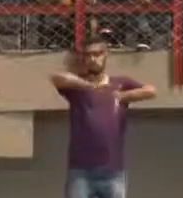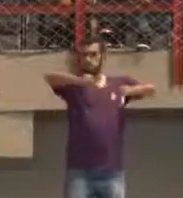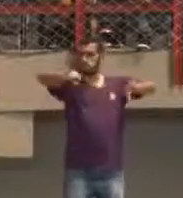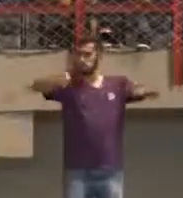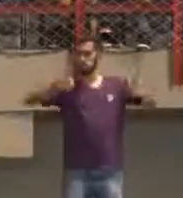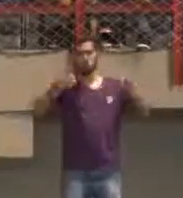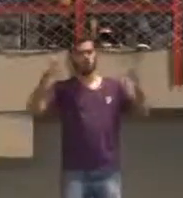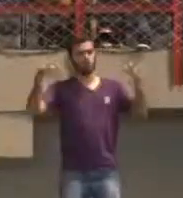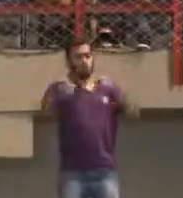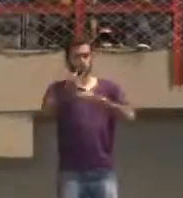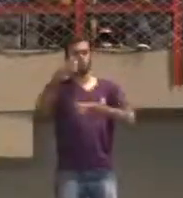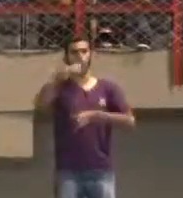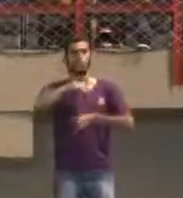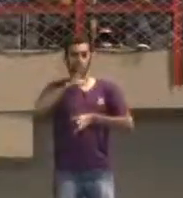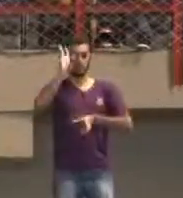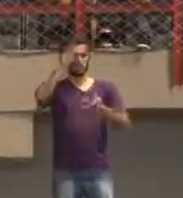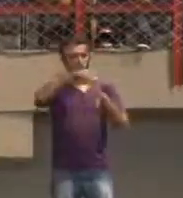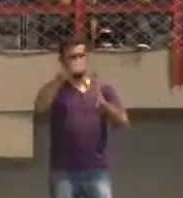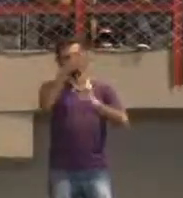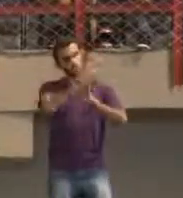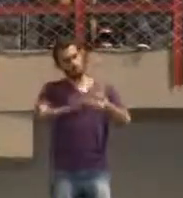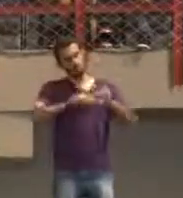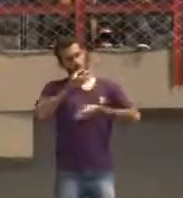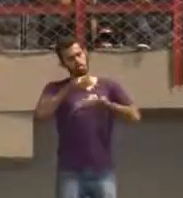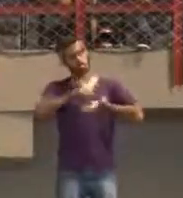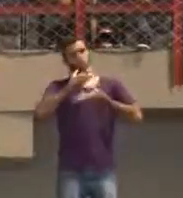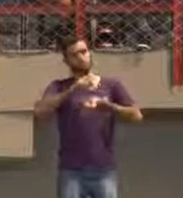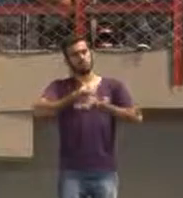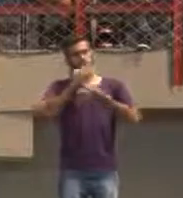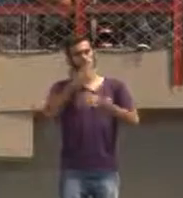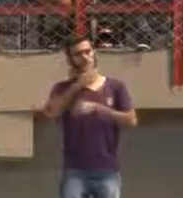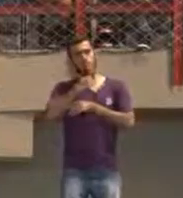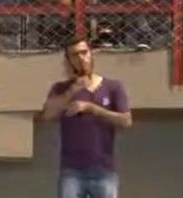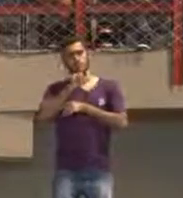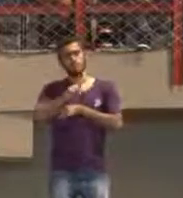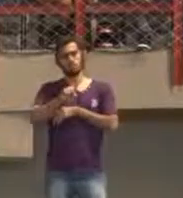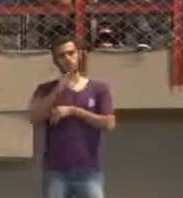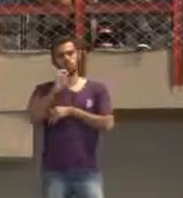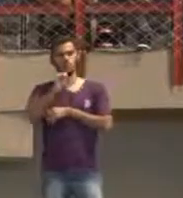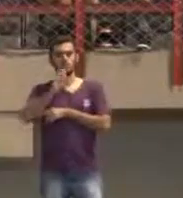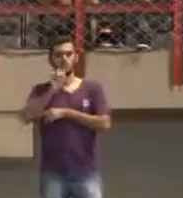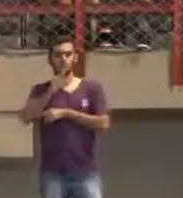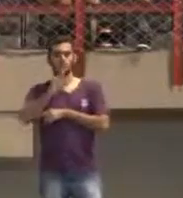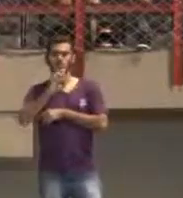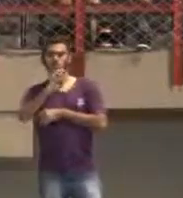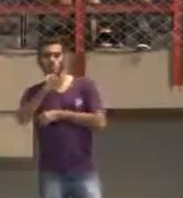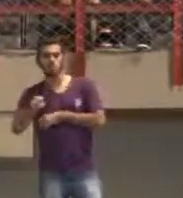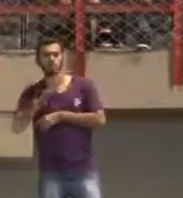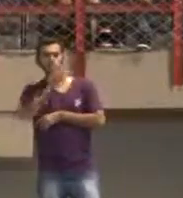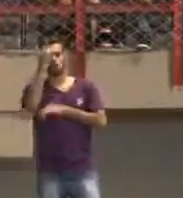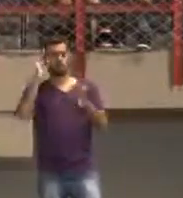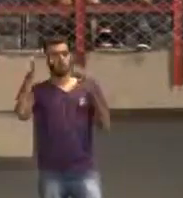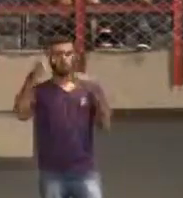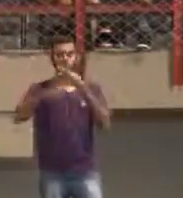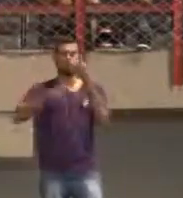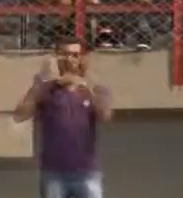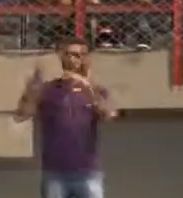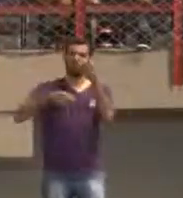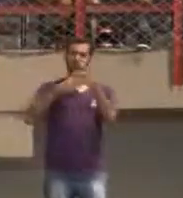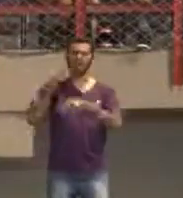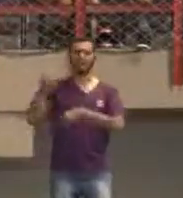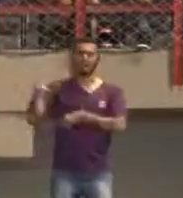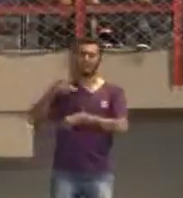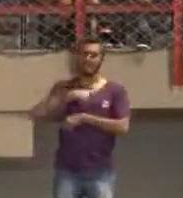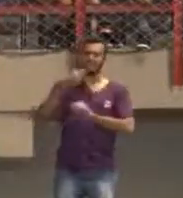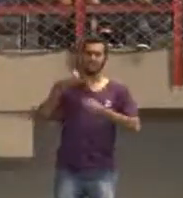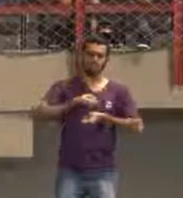variações vão aparecer nos poemas do Cruz e Souza. E todo mundo diz que Cruz e Souza tem uma poesia triste,